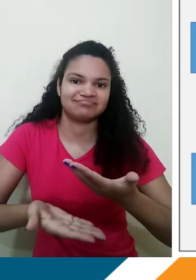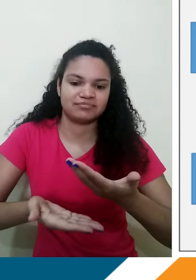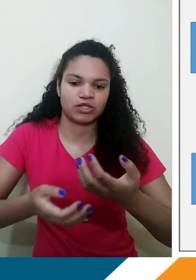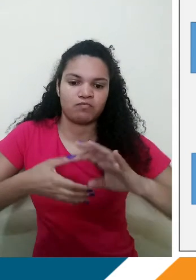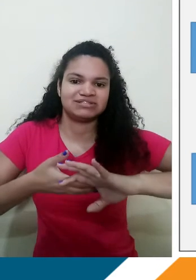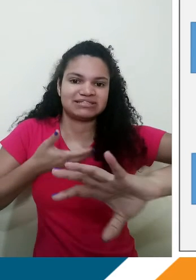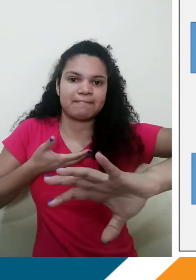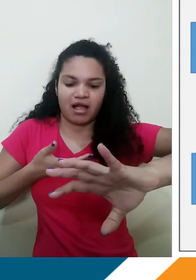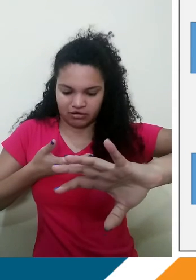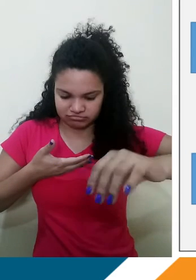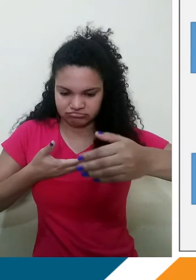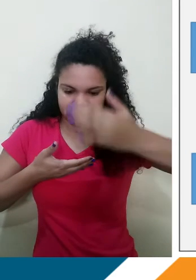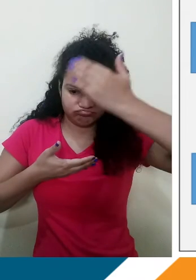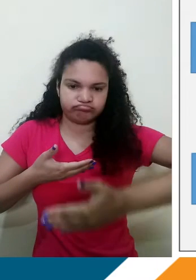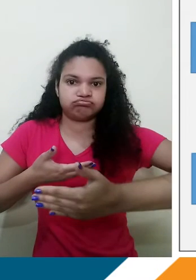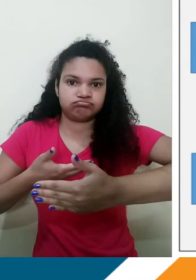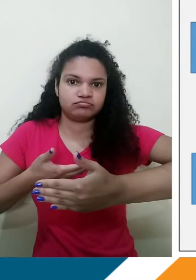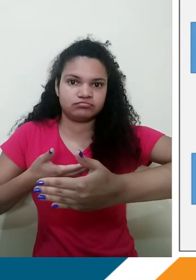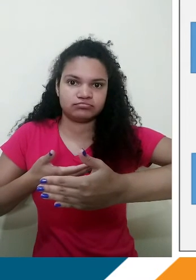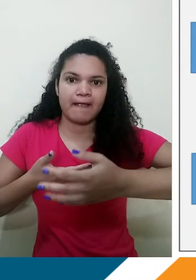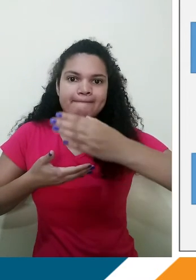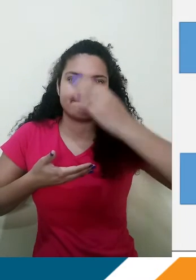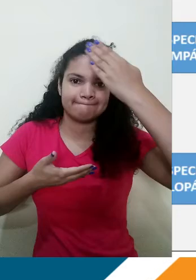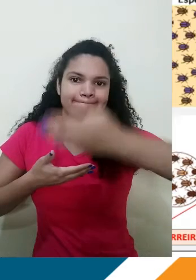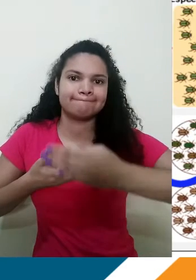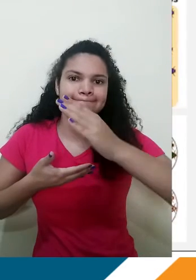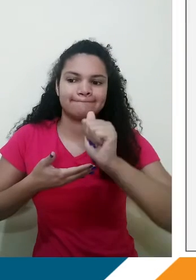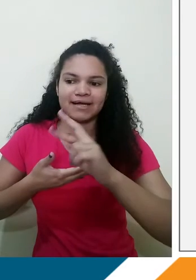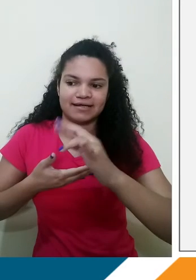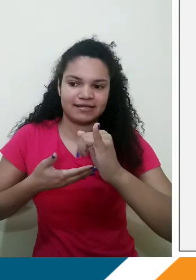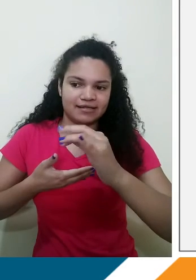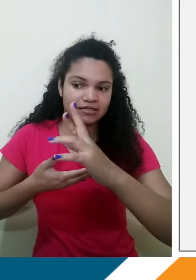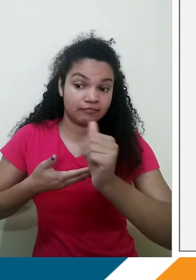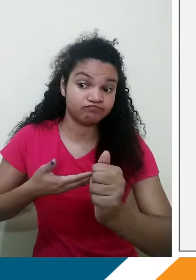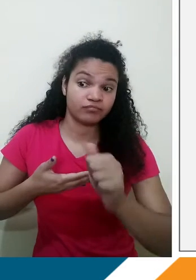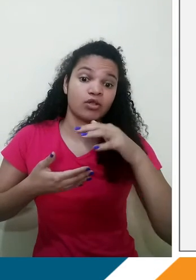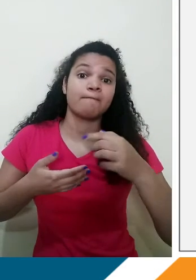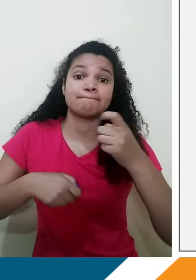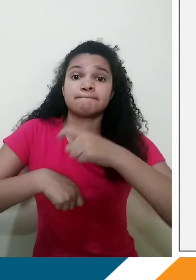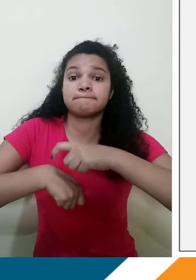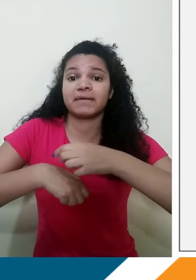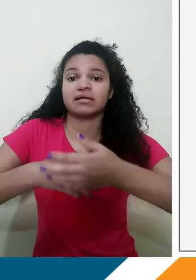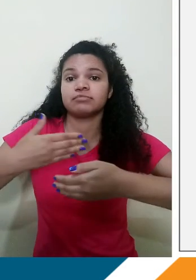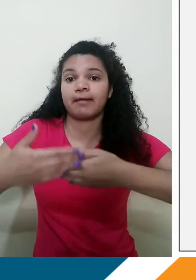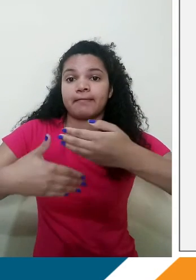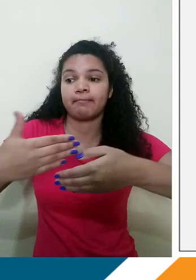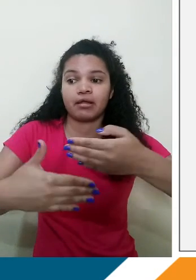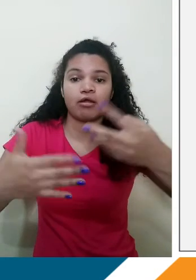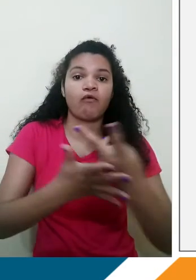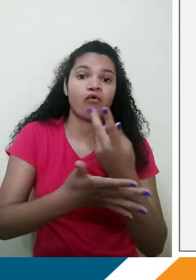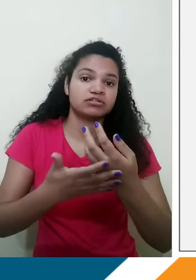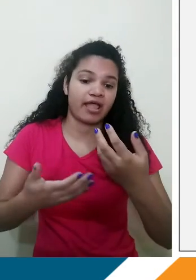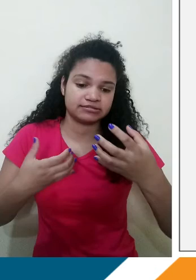formação de duas novas espécies. E é esse tipo de especiação alopátrica que nós observamos no texto